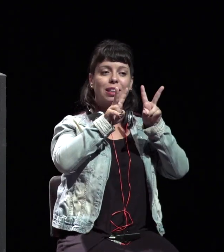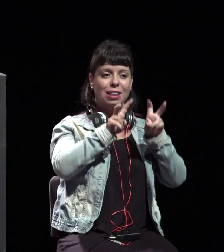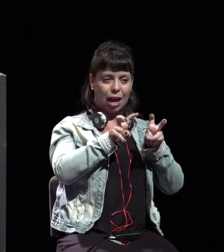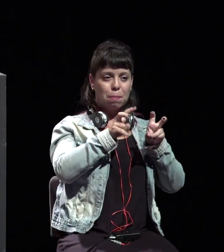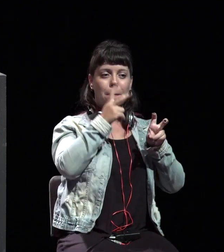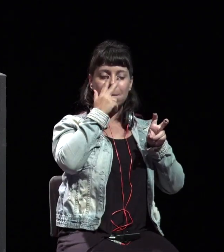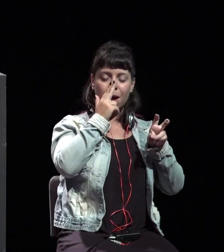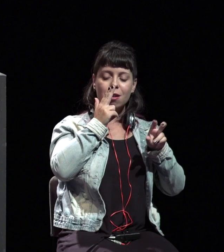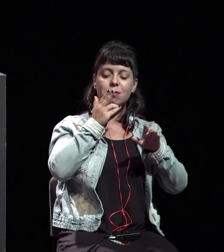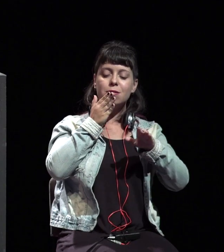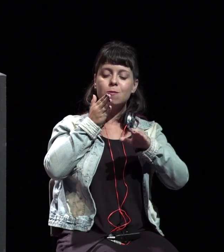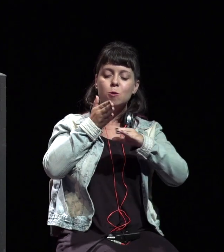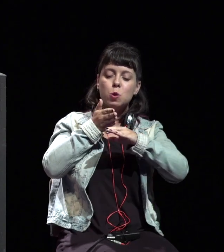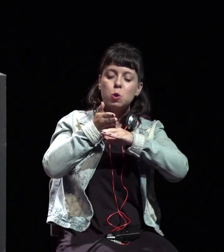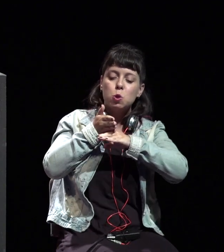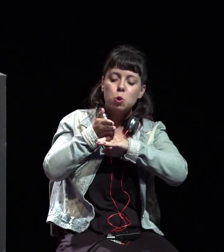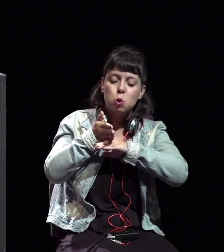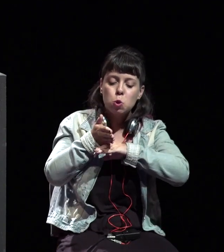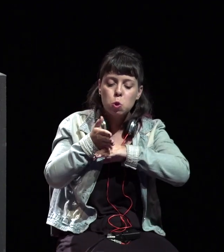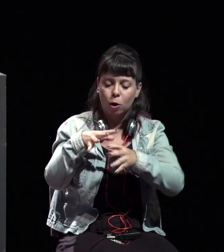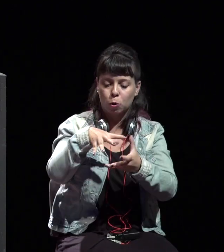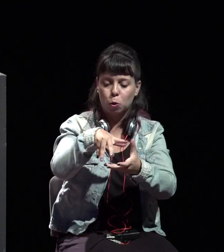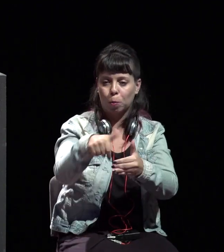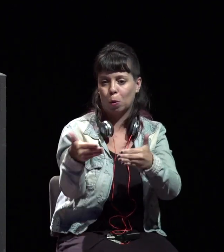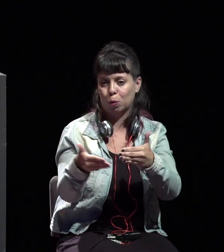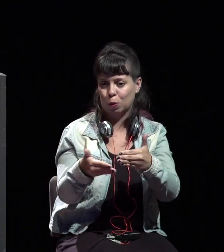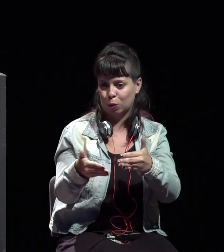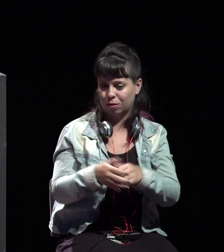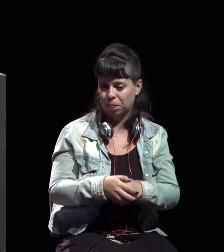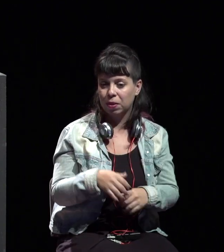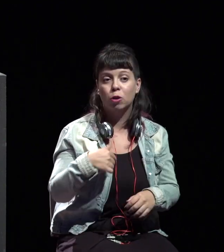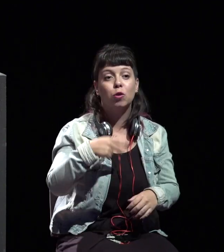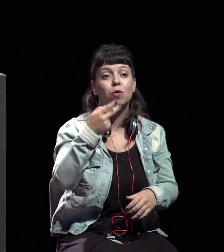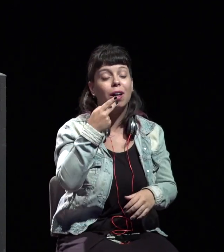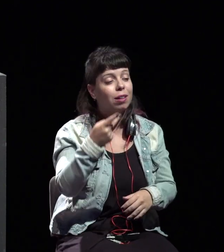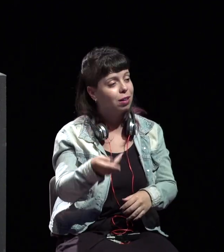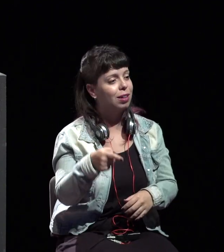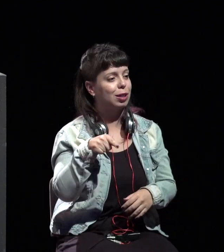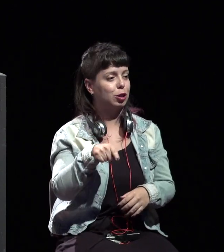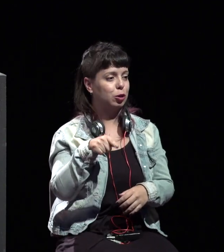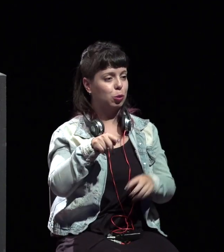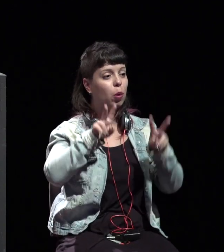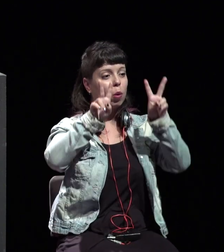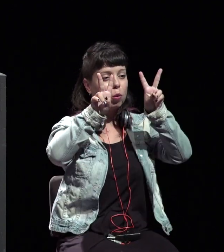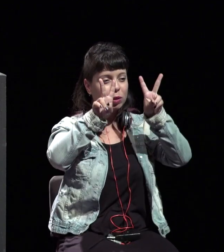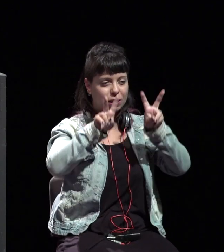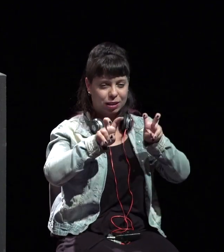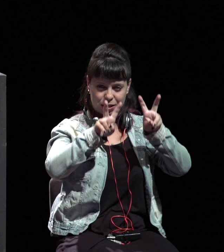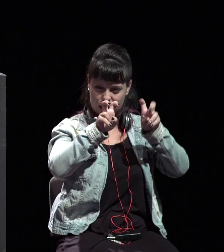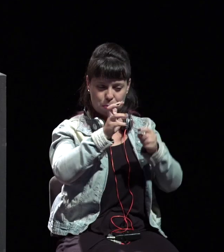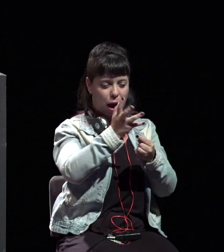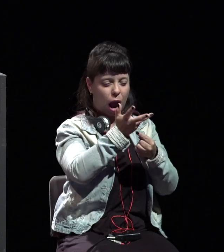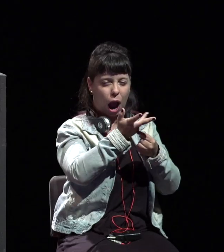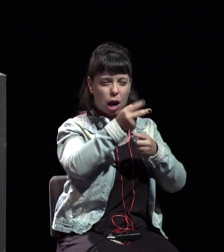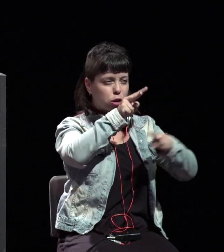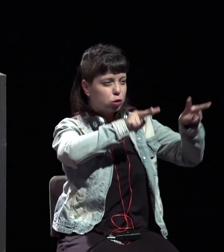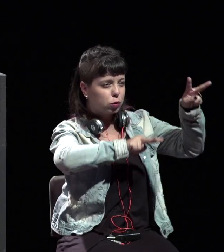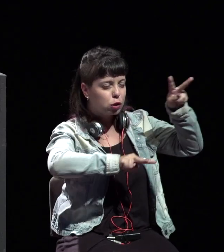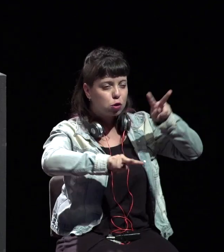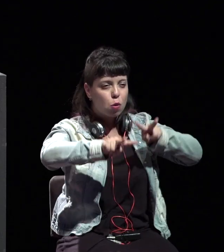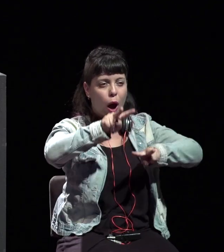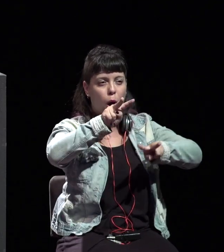vem fraturando o mundo contemporâneo. Eu venho insistindo que o tema das artes visuais,